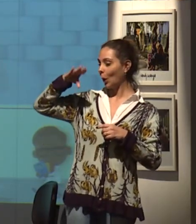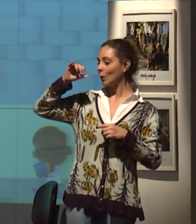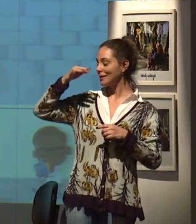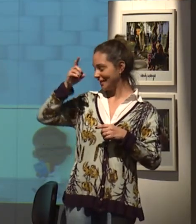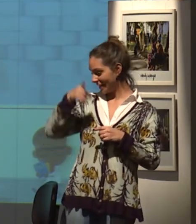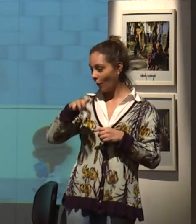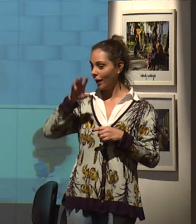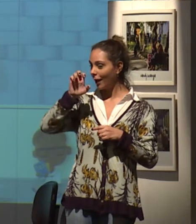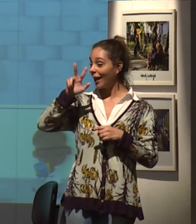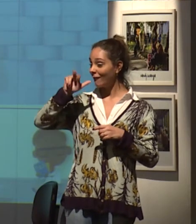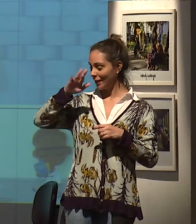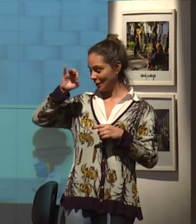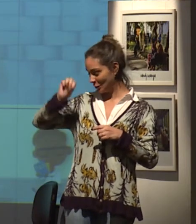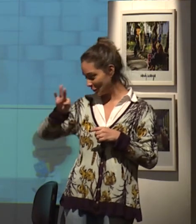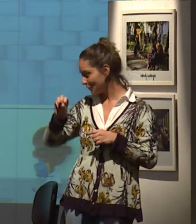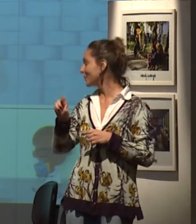Conceição, Evaristo.